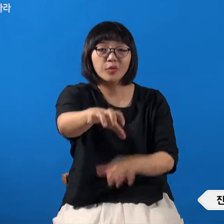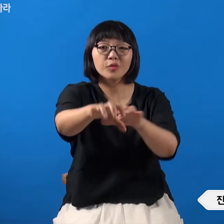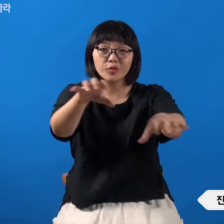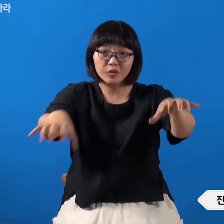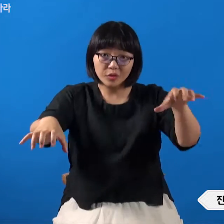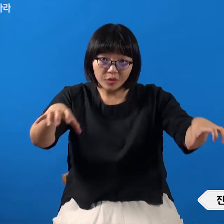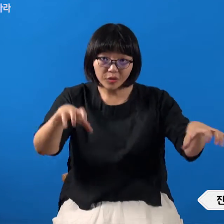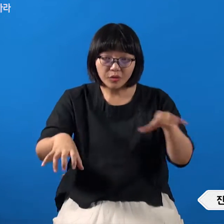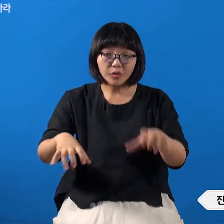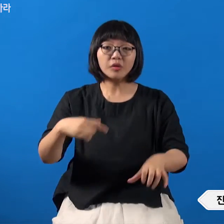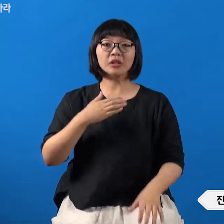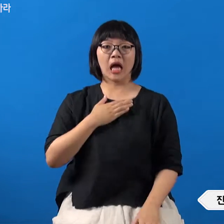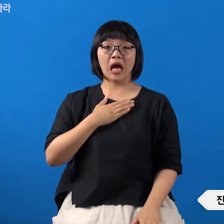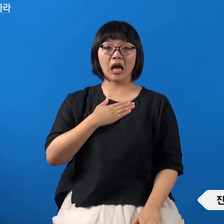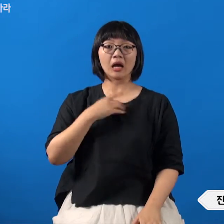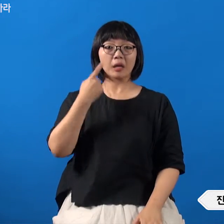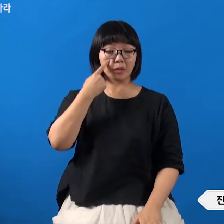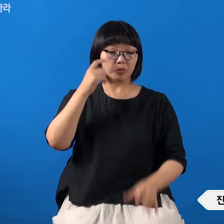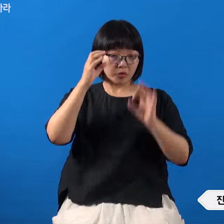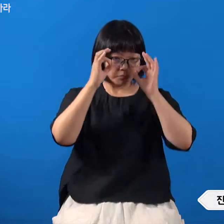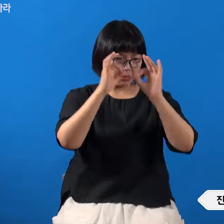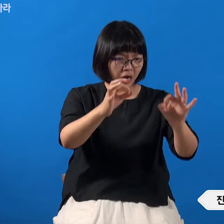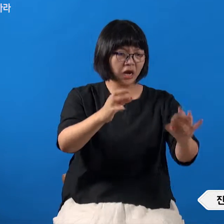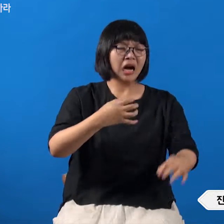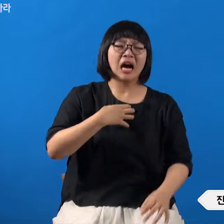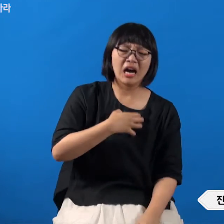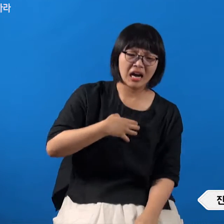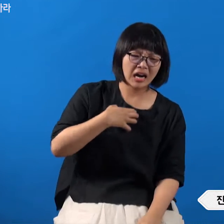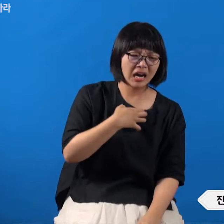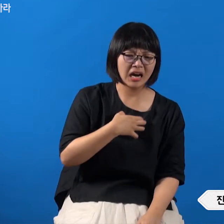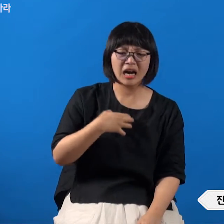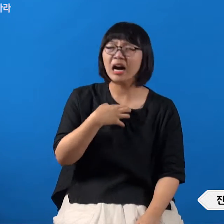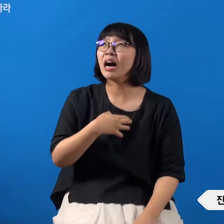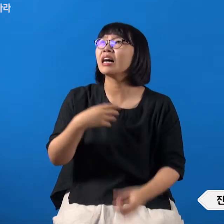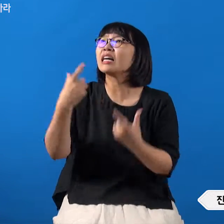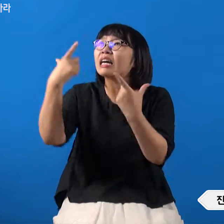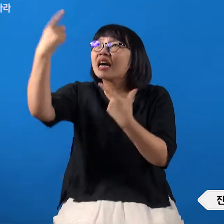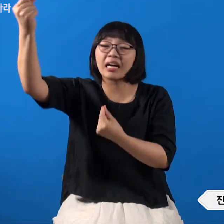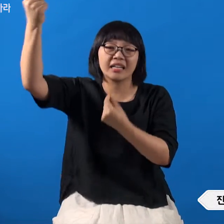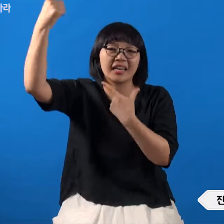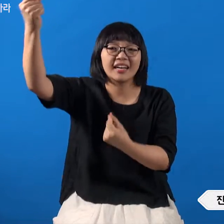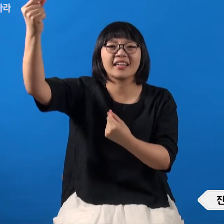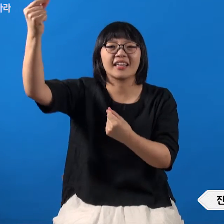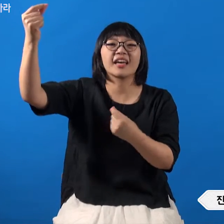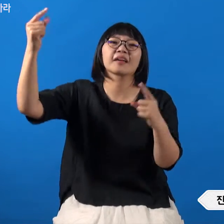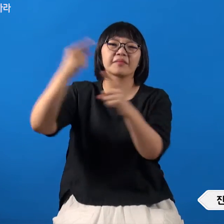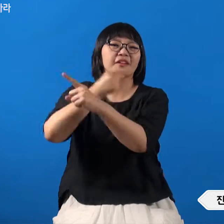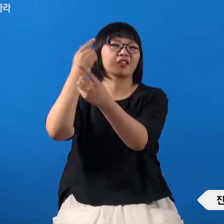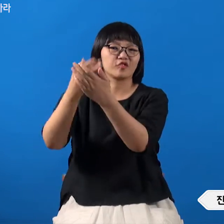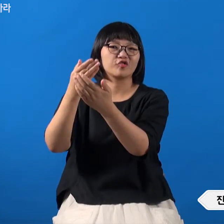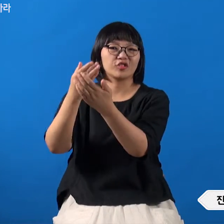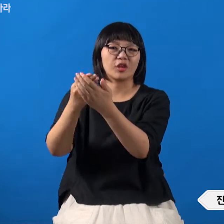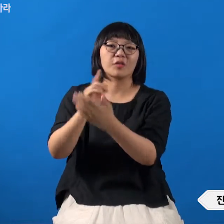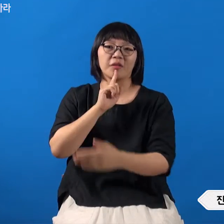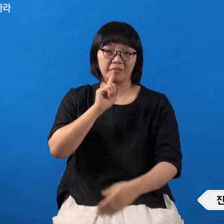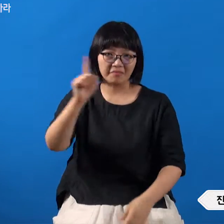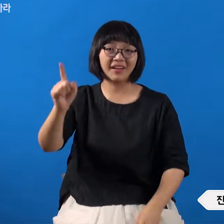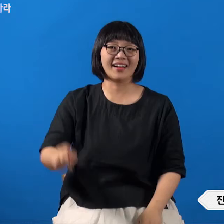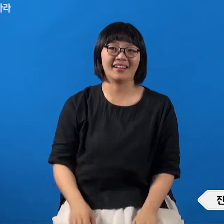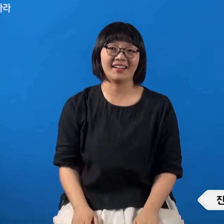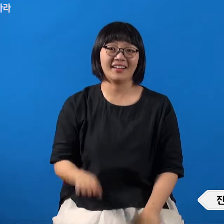그 부족함 가운데 하나님의 마음이 있기에 그 하나님의 마음을 품는 것, 베푸는